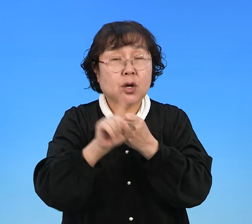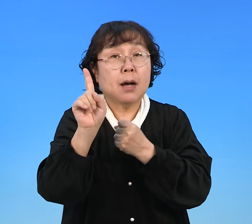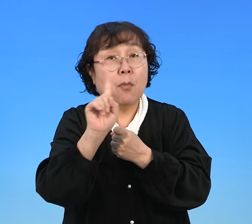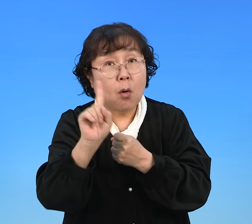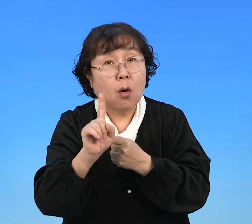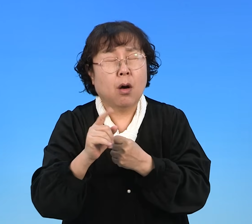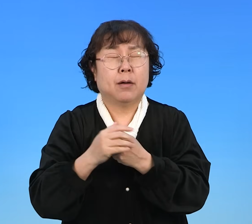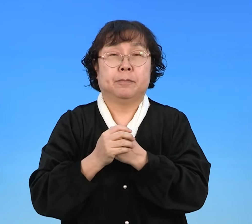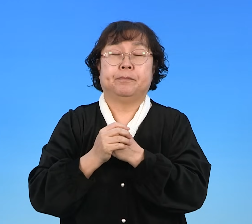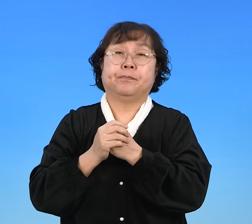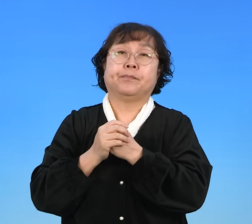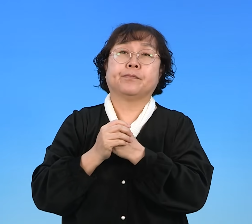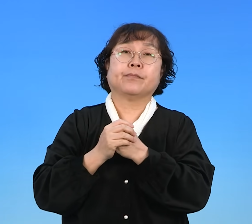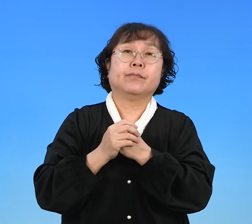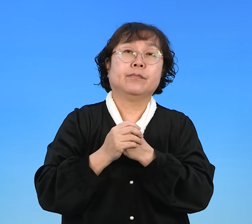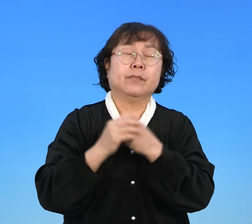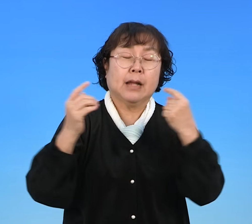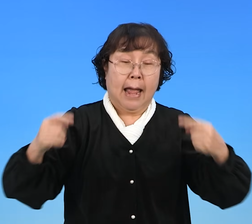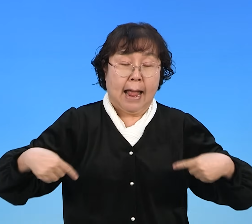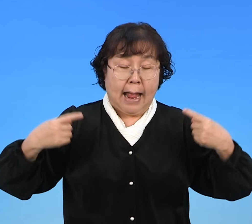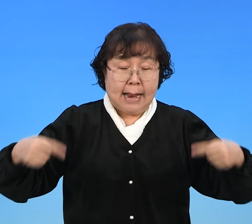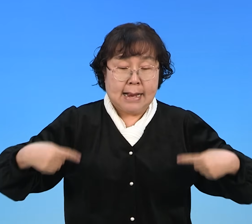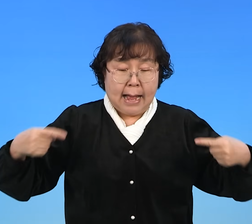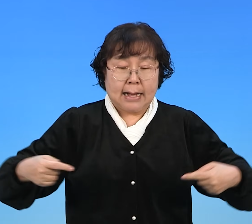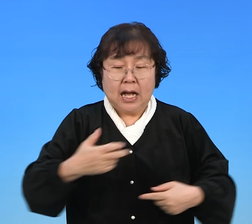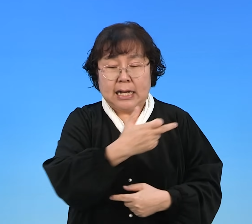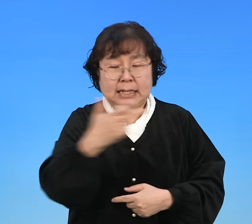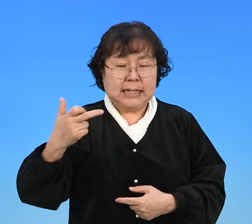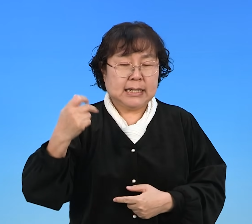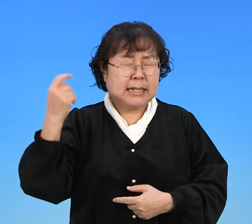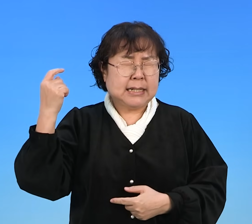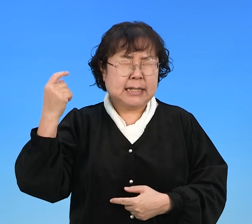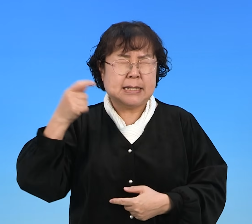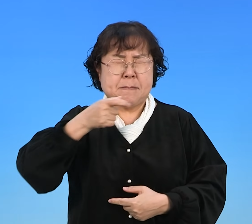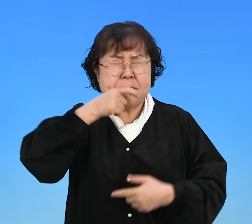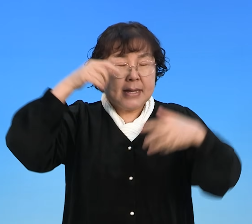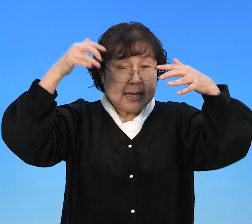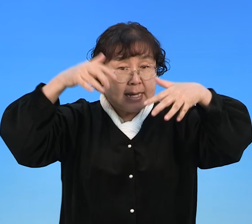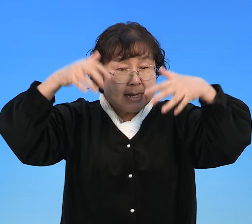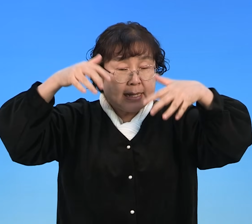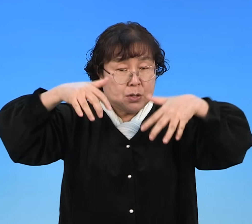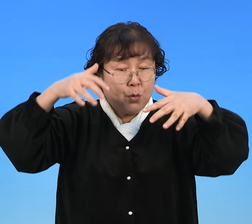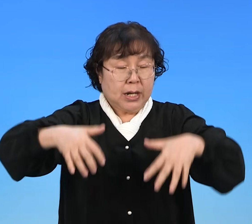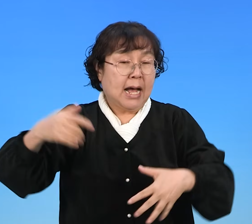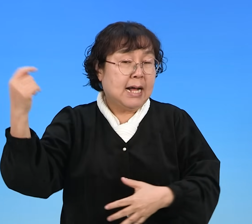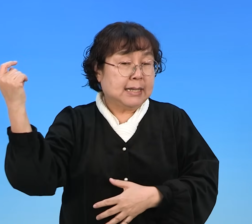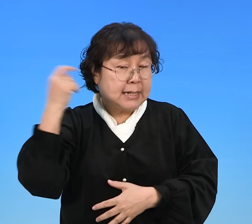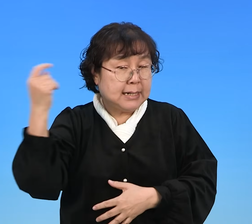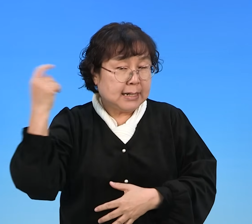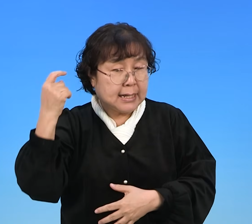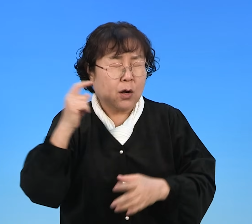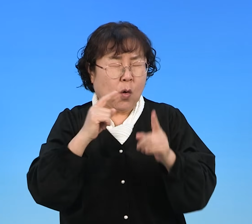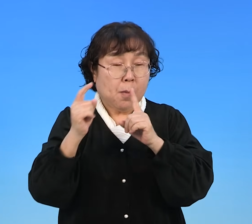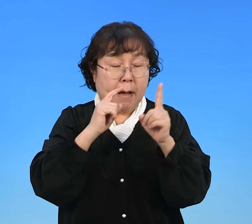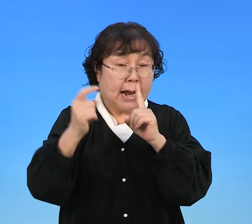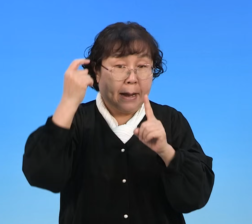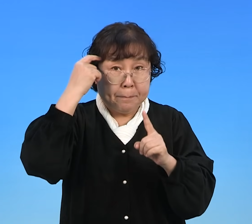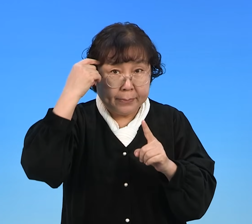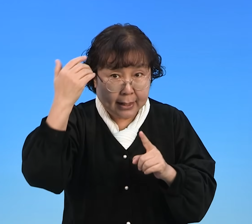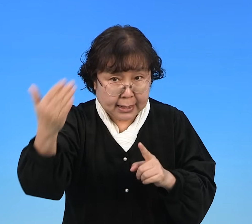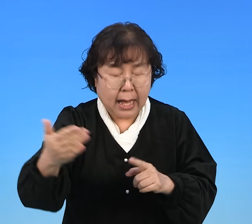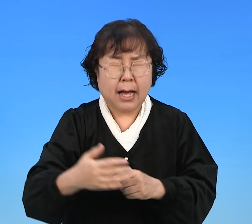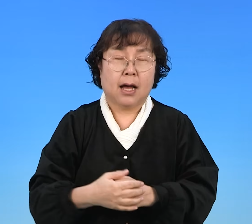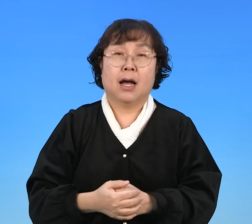하느냐고요. 그런데 여러분, 엘리야가 왜 큰 빗소리가 들린다 이런 말을 하는가 하니까 그 내용이 지금 열왕기상